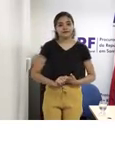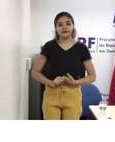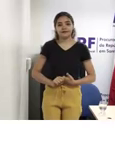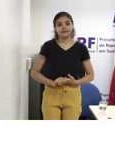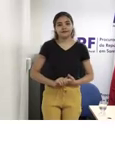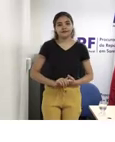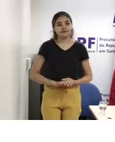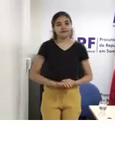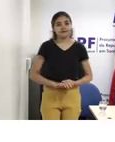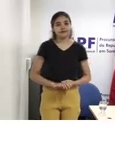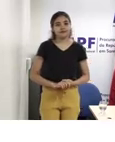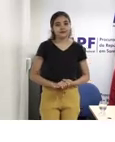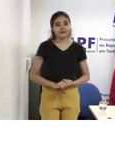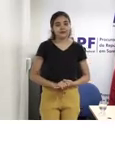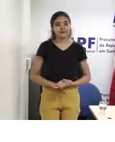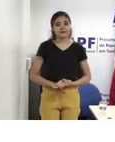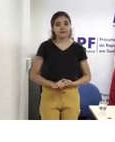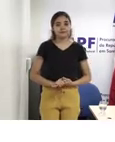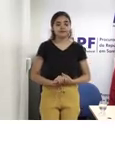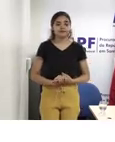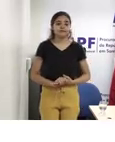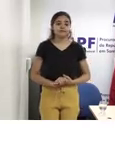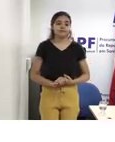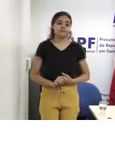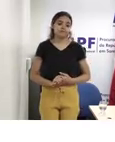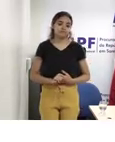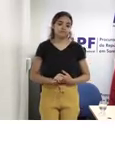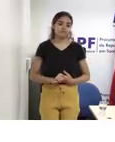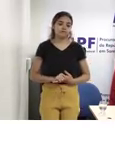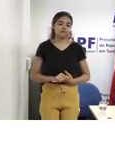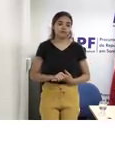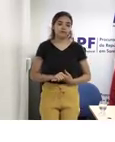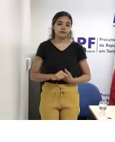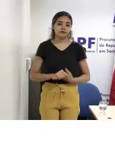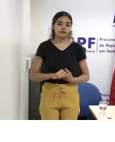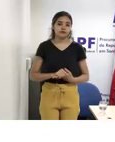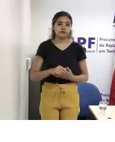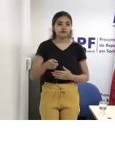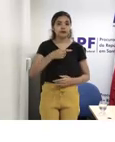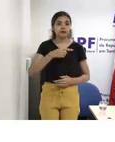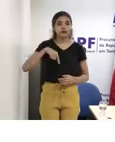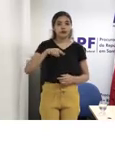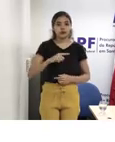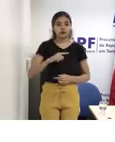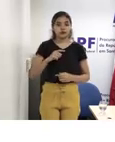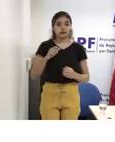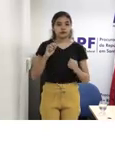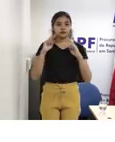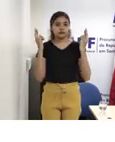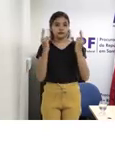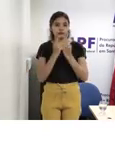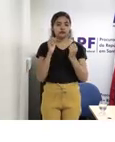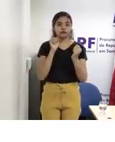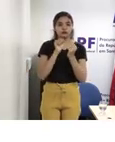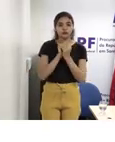po e nós também fizemos reunião com outros atores como a Vara da Infância e Juventude Santa Aren eh fizemos reunião com o